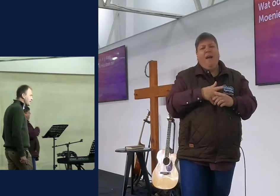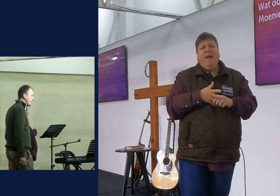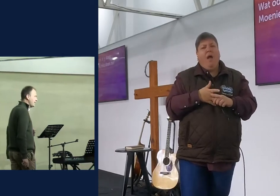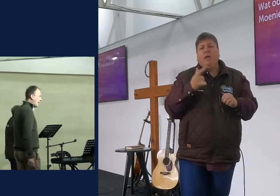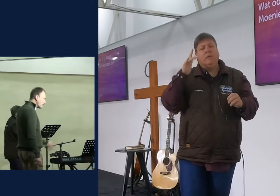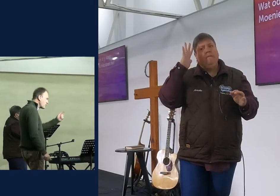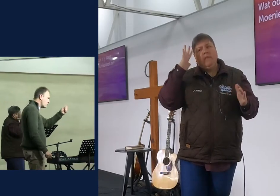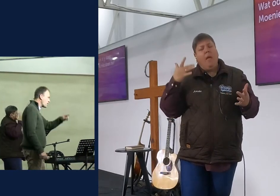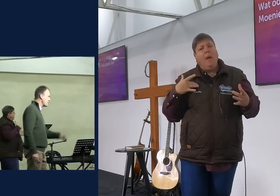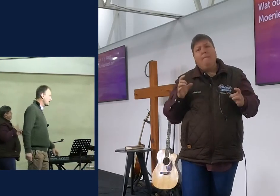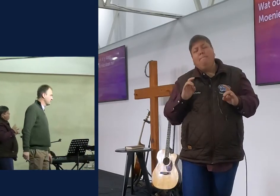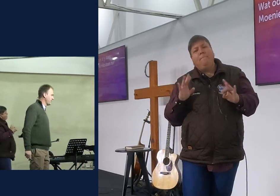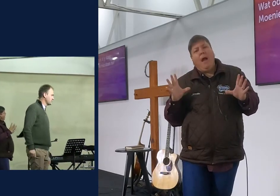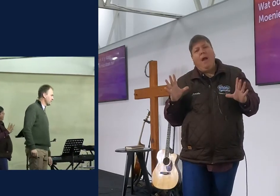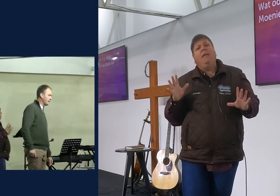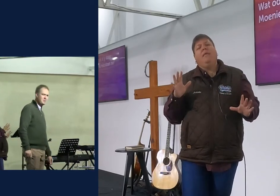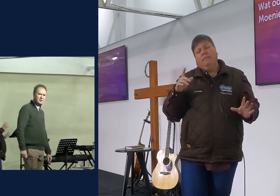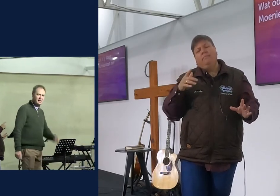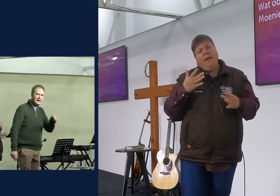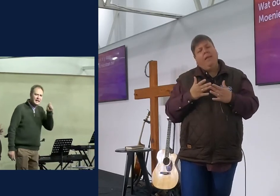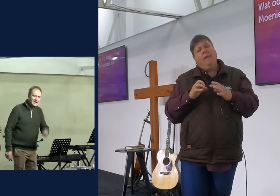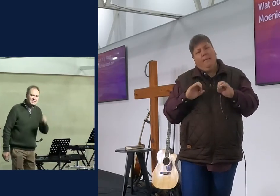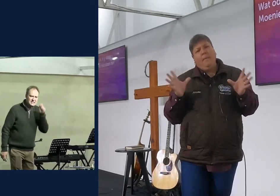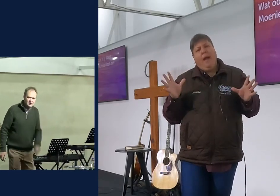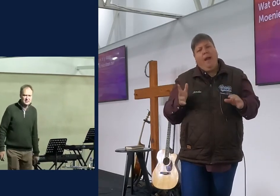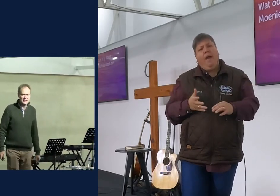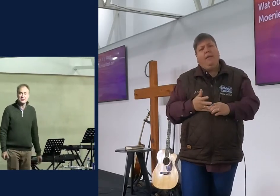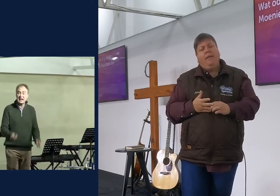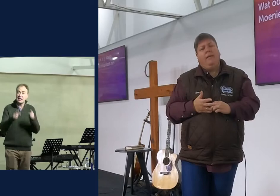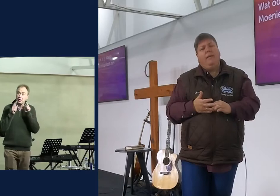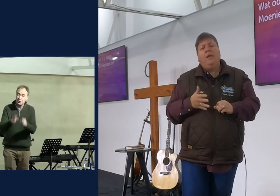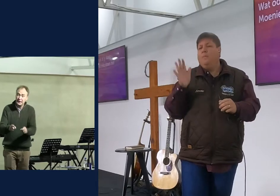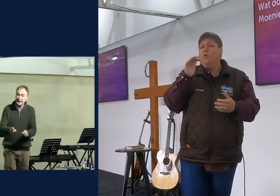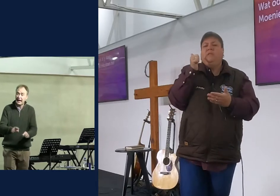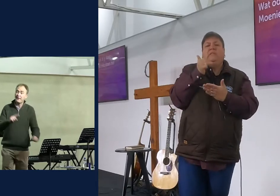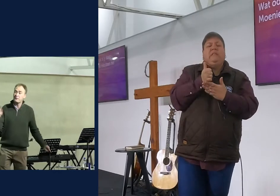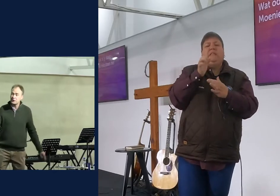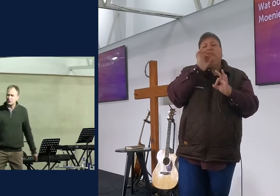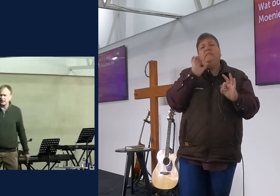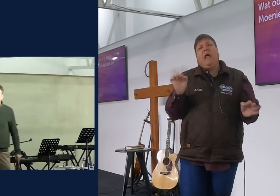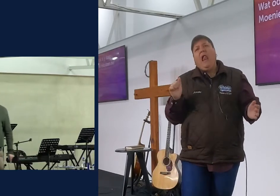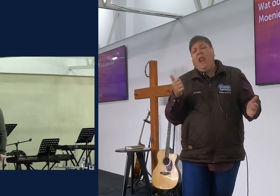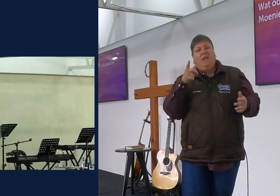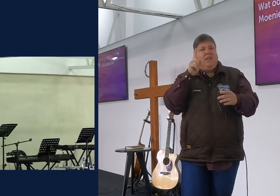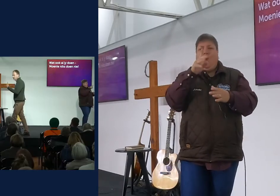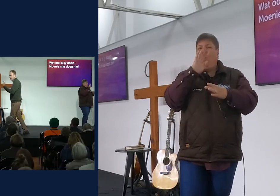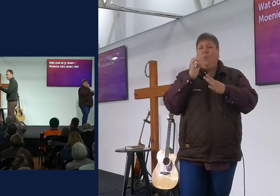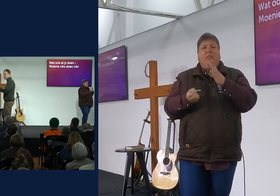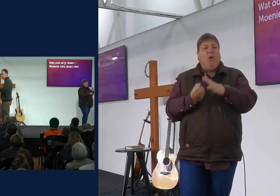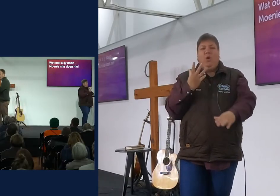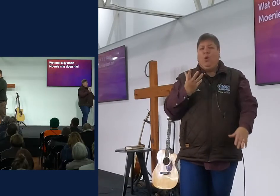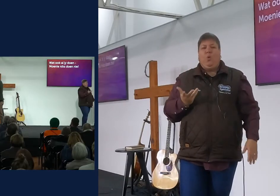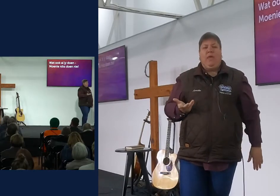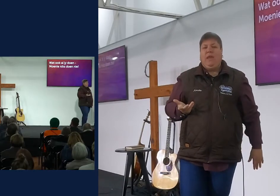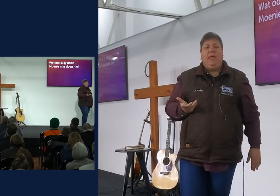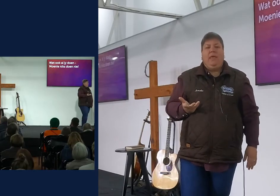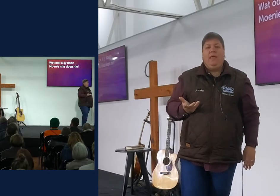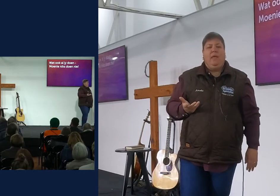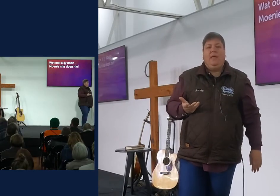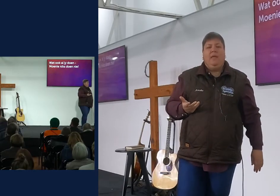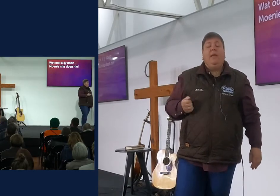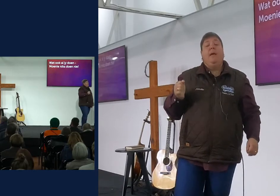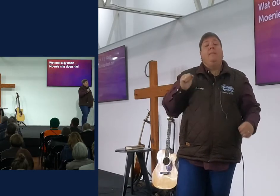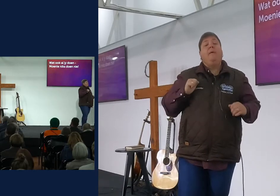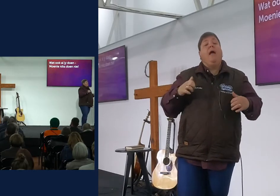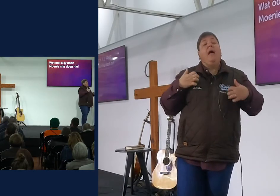waarom te begin nie, ek het vir jou paar plekke waar jy kan begin, maar jy kan nie stil sitte nie, want jy gaan nie groei nie, jy gaan nie voorento gaan in die jyre, en weet jylle wat, my beleving is